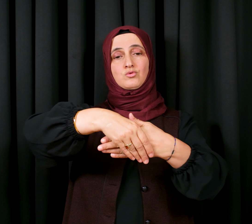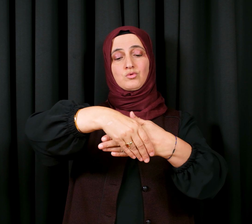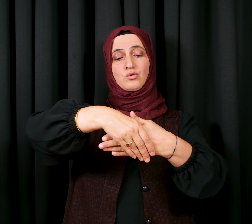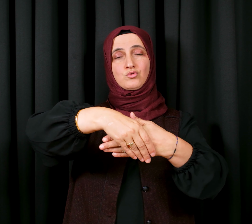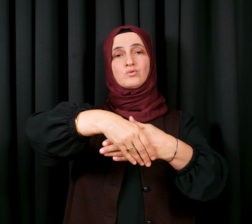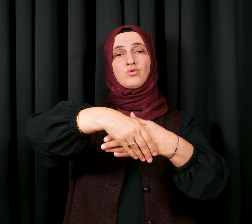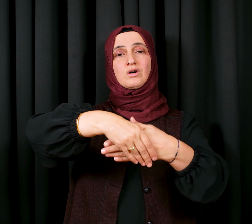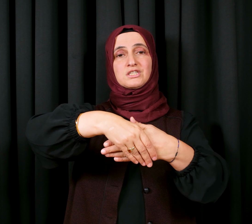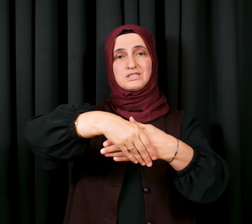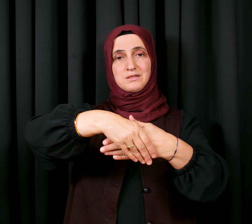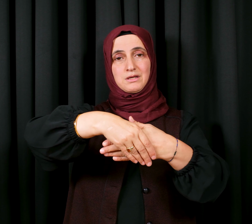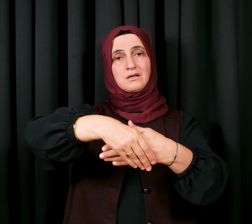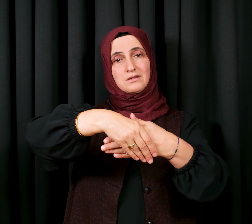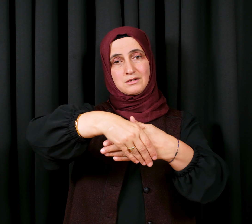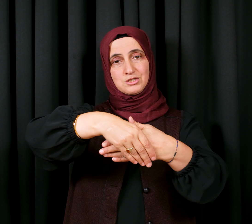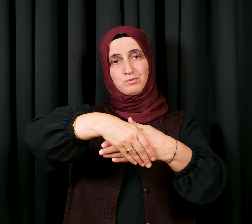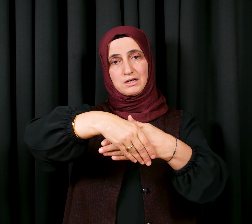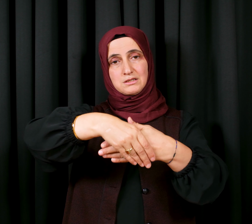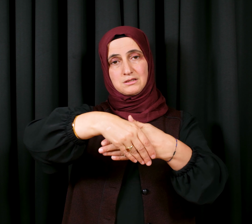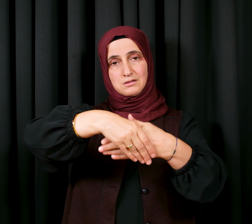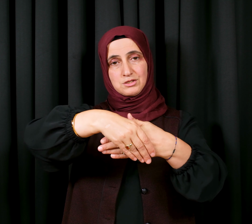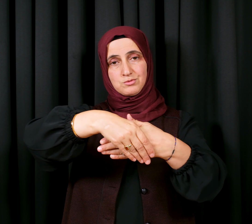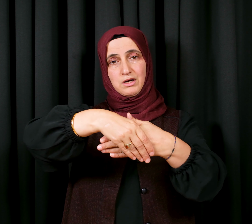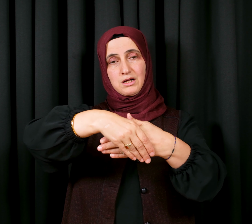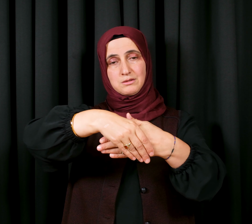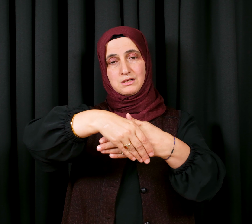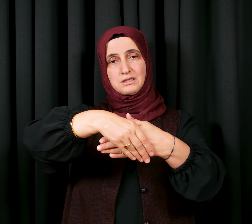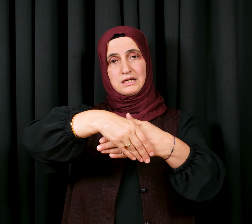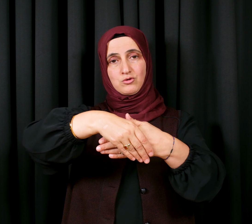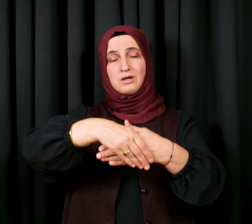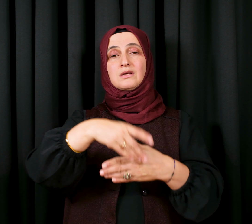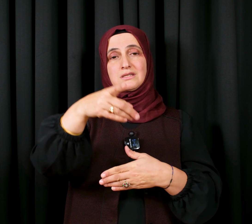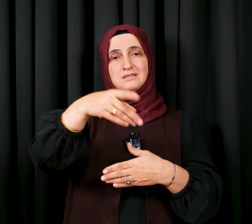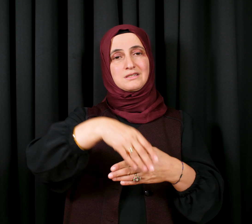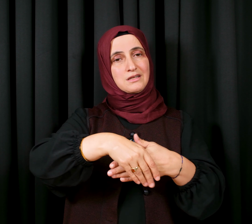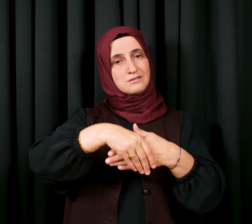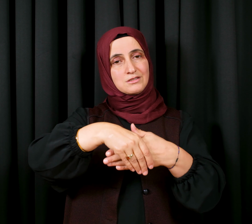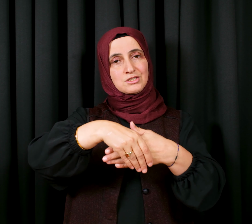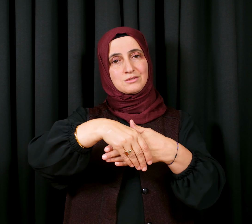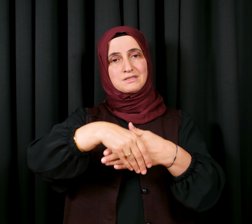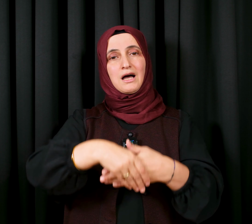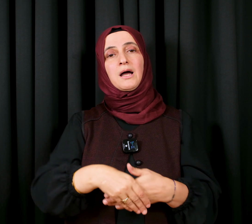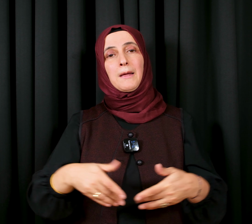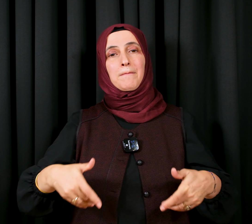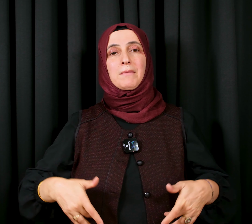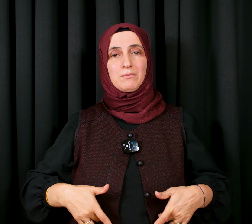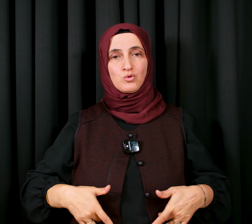dokundurup tokalaşır gibi tanışmak, tanışma anlamına geliyor. Sizinle tanıştığımıza memnun